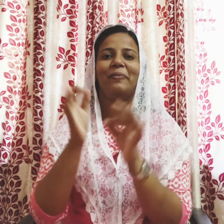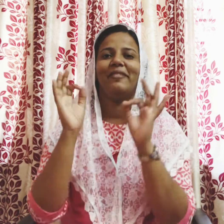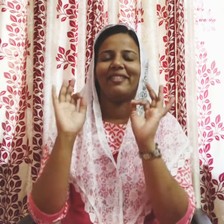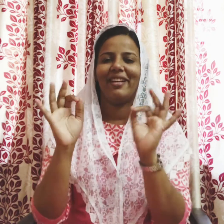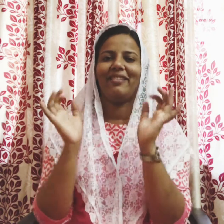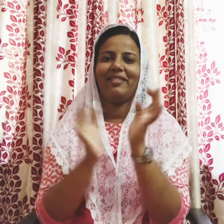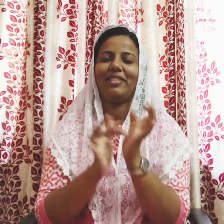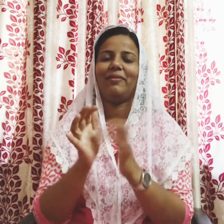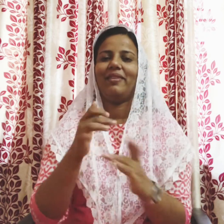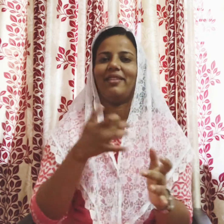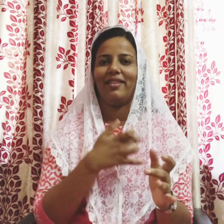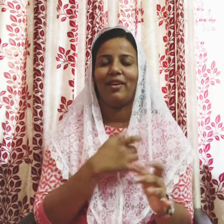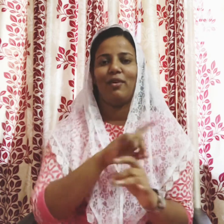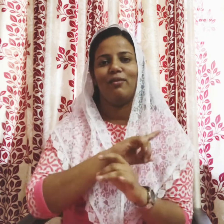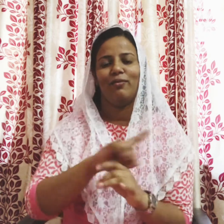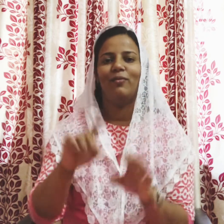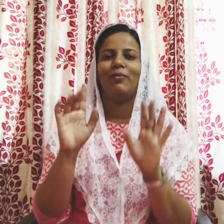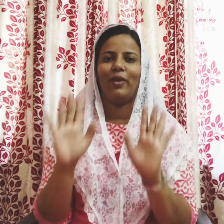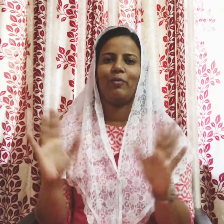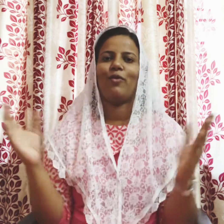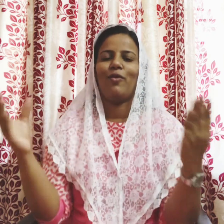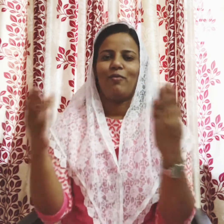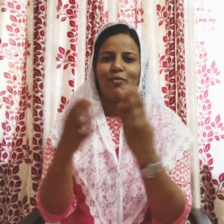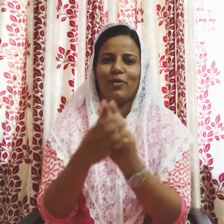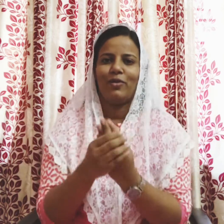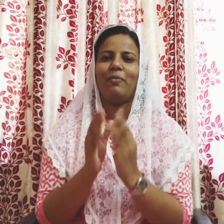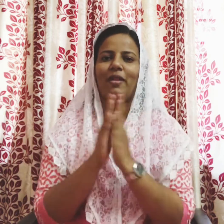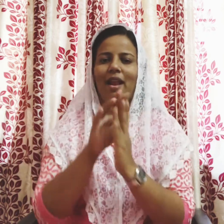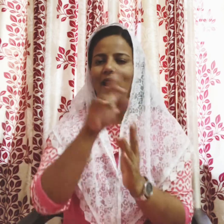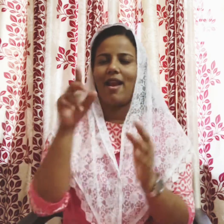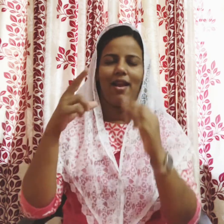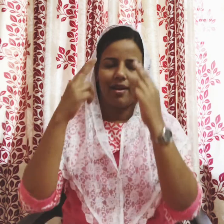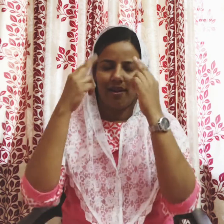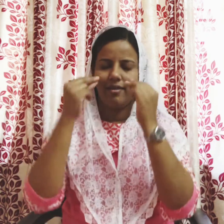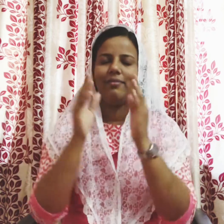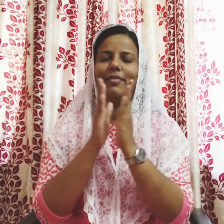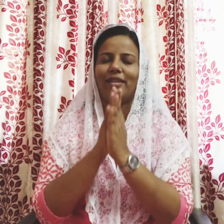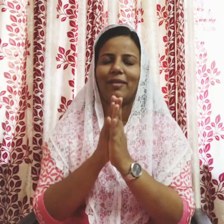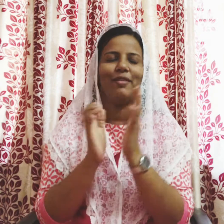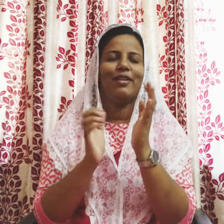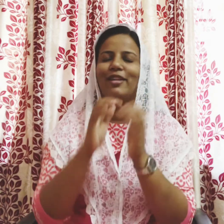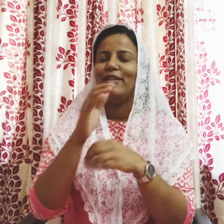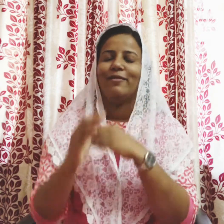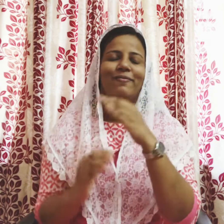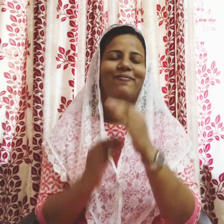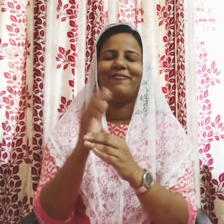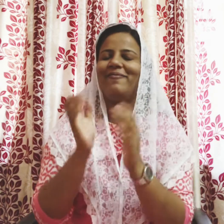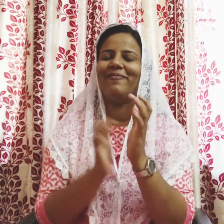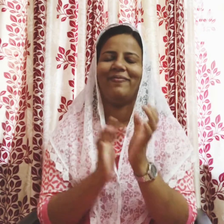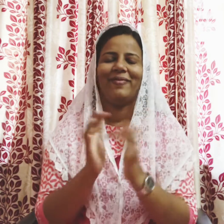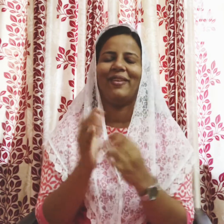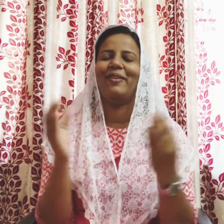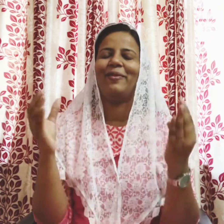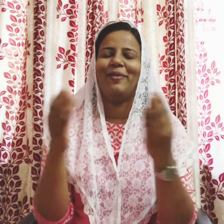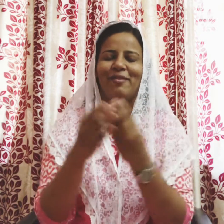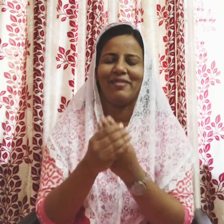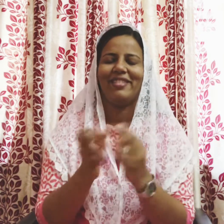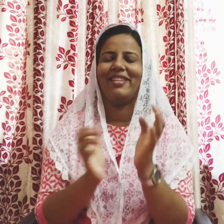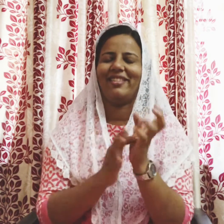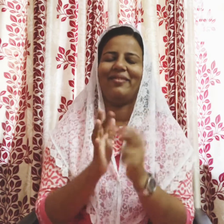യേശു നല്ലവനല്ലോ, അങ്ങയുടെ ദയ എന്നേക്കുമുള്ളത്. നമുക്ക് ഒരുമിച്ച് പ്രാർത്ഥിക്കാം. എല്ലാ കണ്ണുകളും അടച്ചാണ്ട്, ഞങ്ങളുടെ സ്വർഗീയ പിതാവേ, ഞങ്ങൾ ഒരുമിച്ച് യേശു ക്രിസ്തുവിൻ്റെ